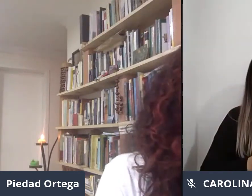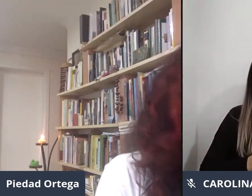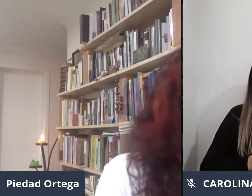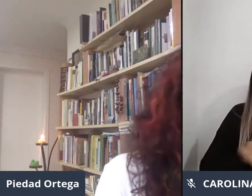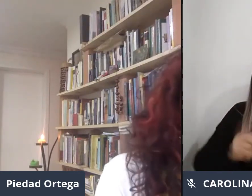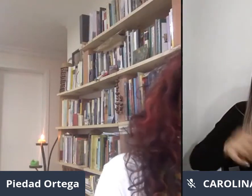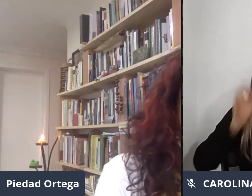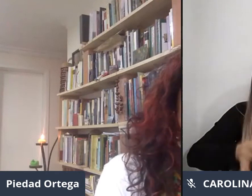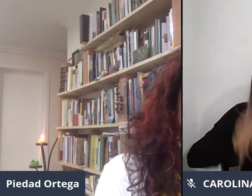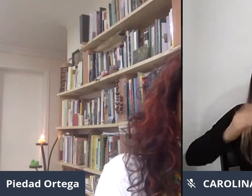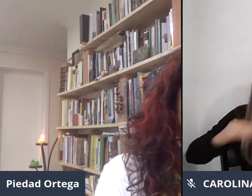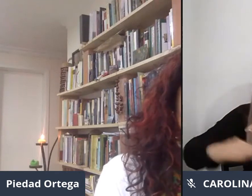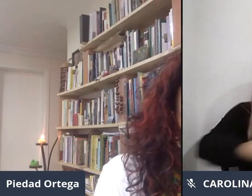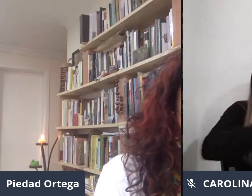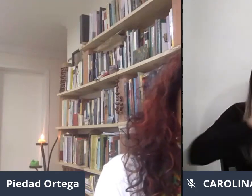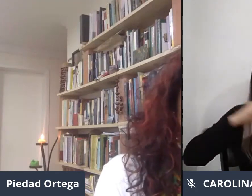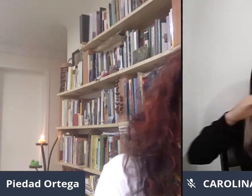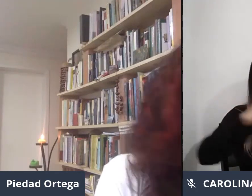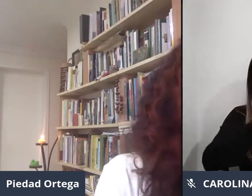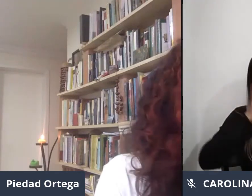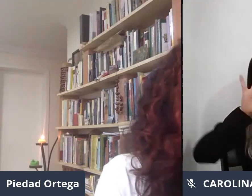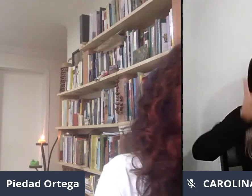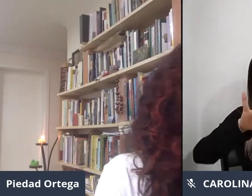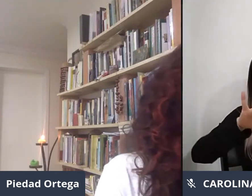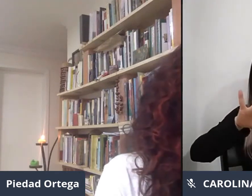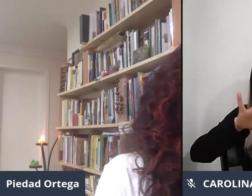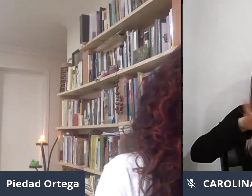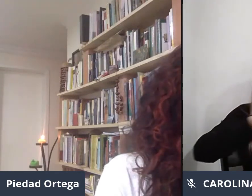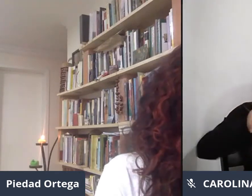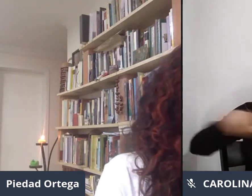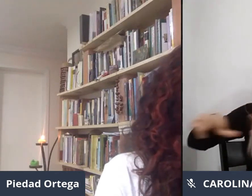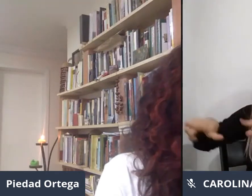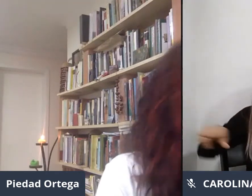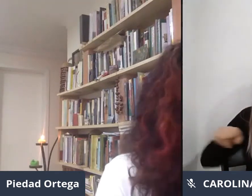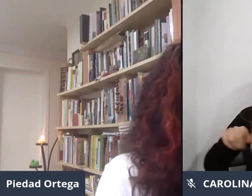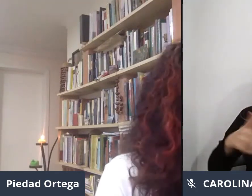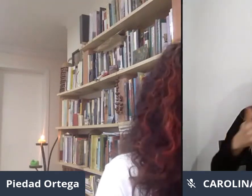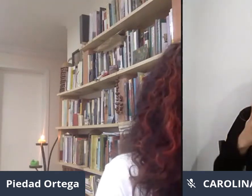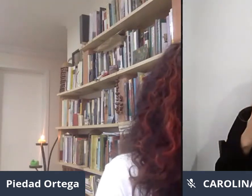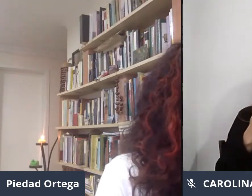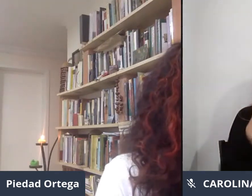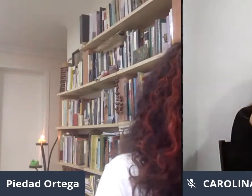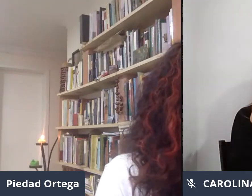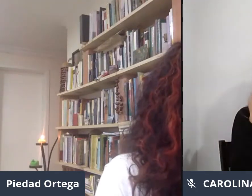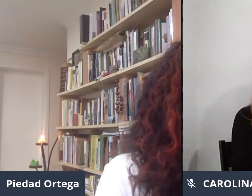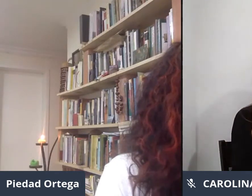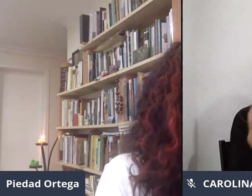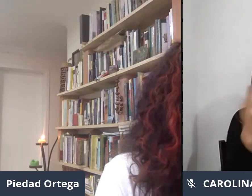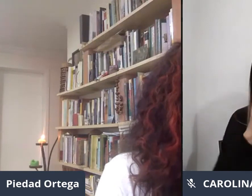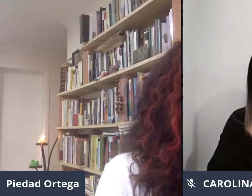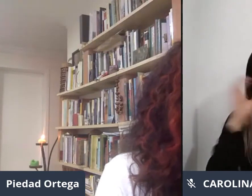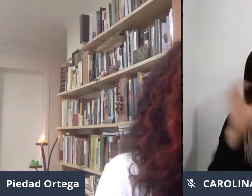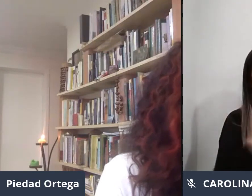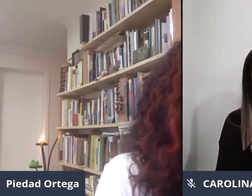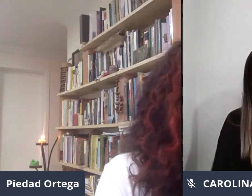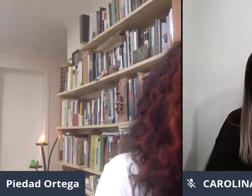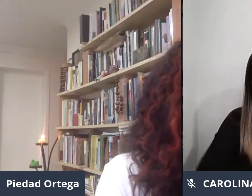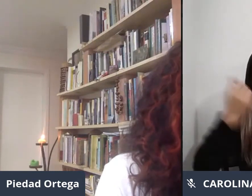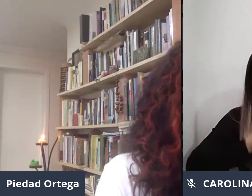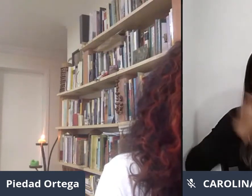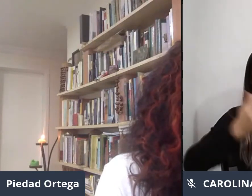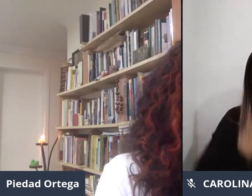los planos políticos, culturales y económicos, que puedan garantizar la vida digna para